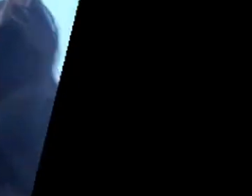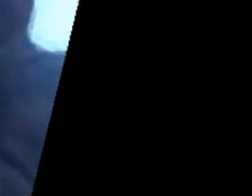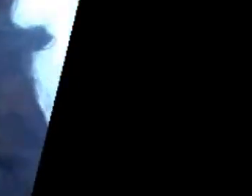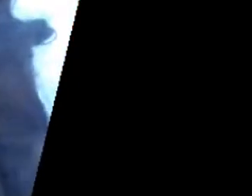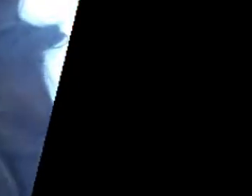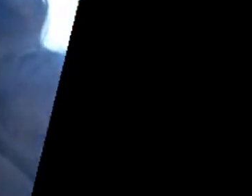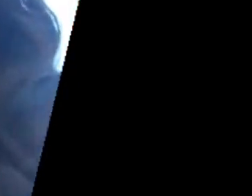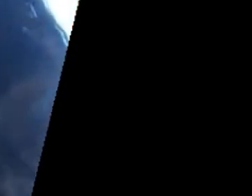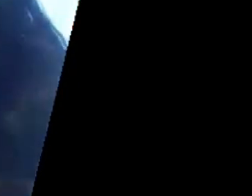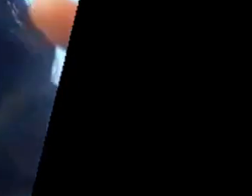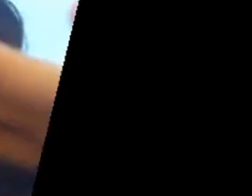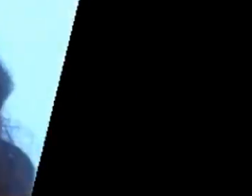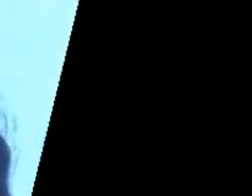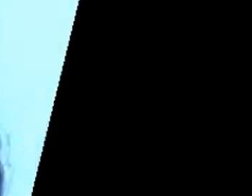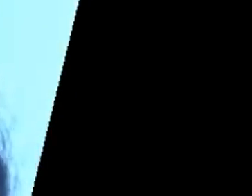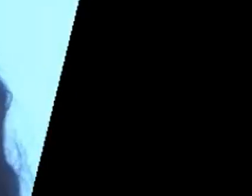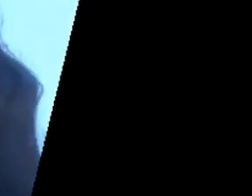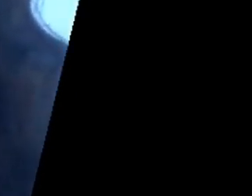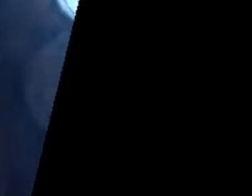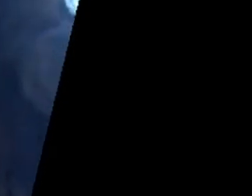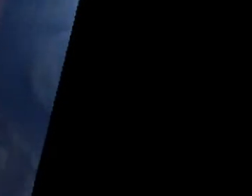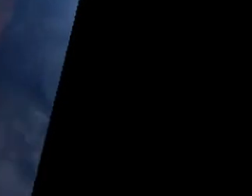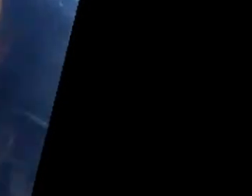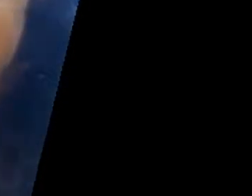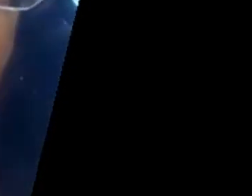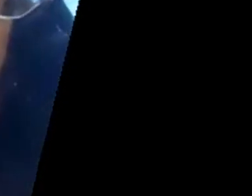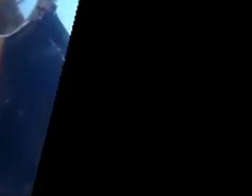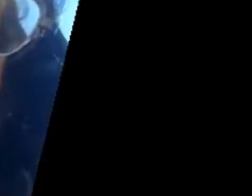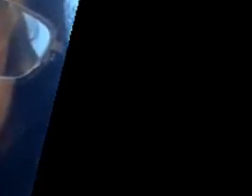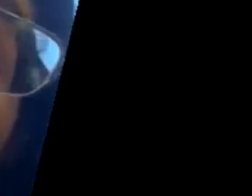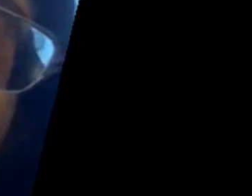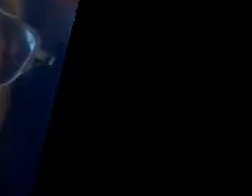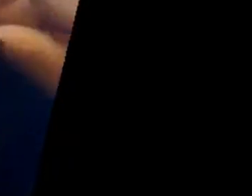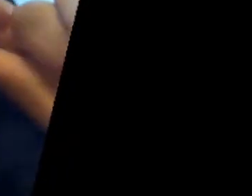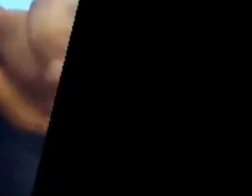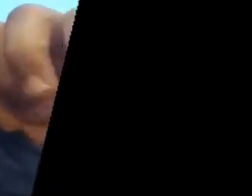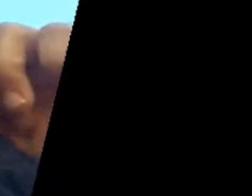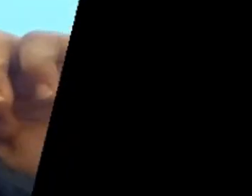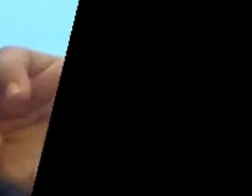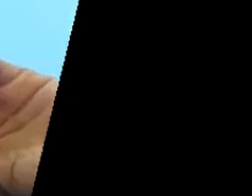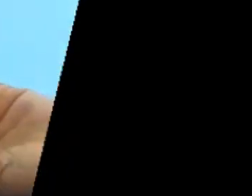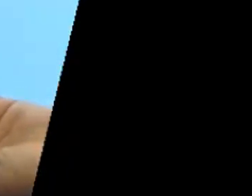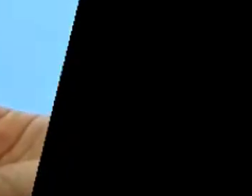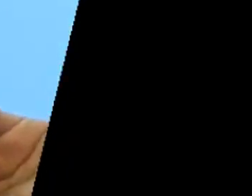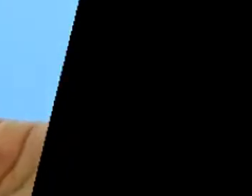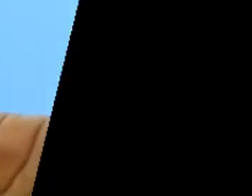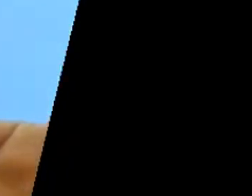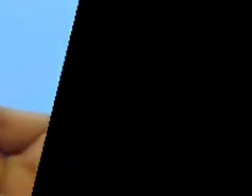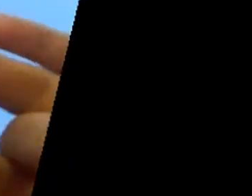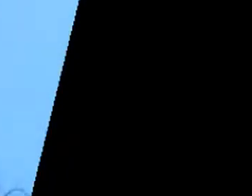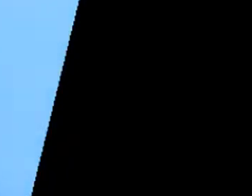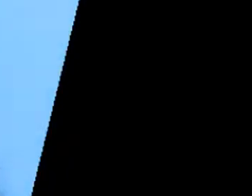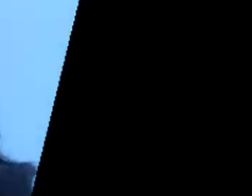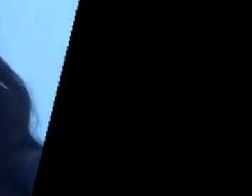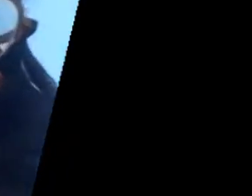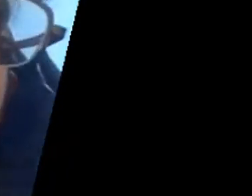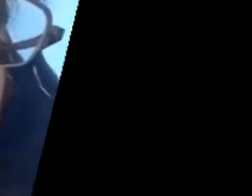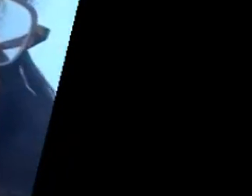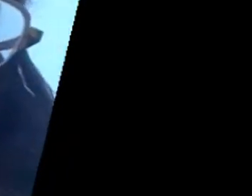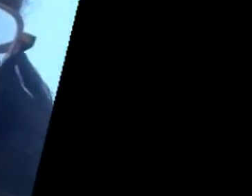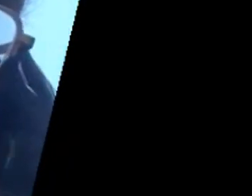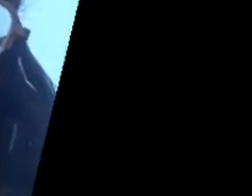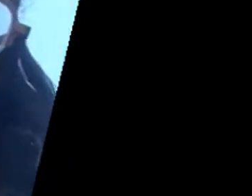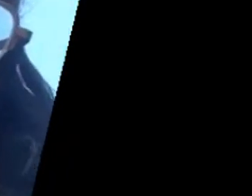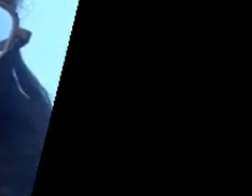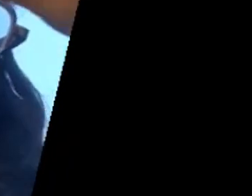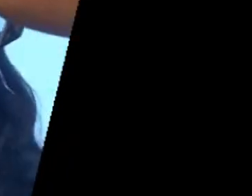virtualmente, quando ele foi visitar o irmão dele. Eu era amigo do irmão dele, que eu conheci em sala